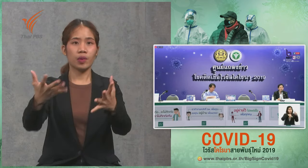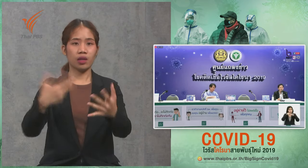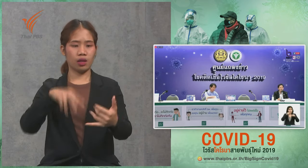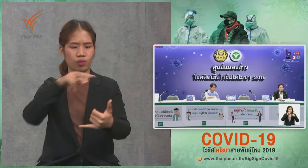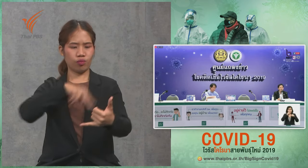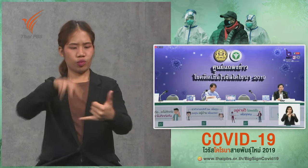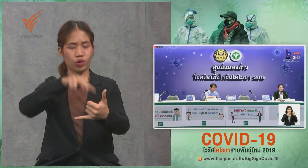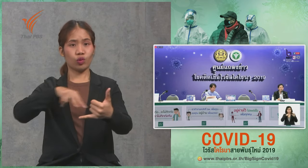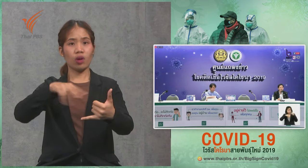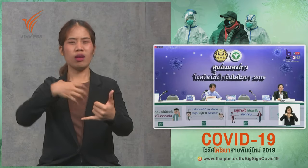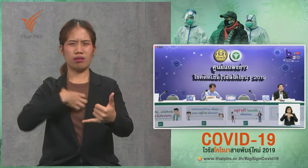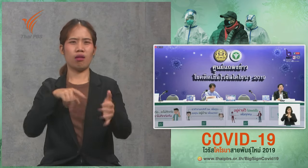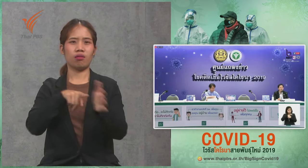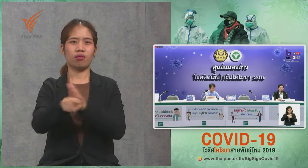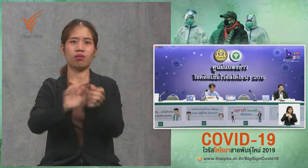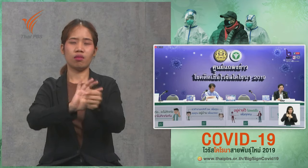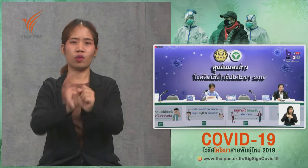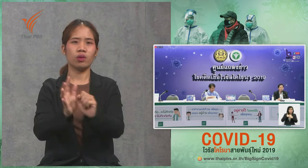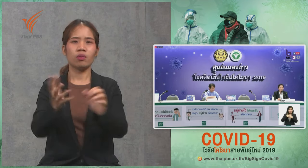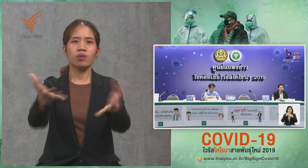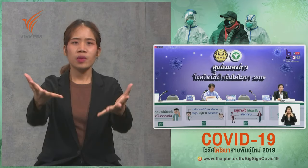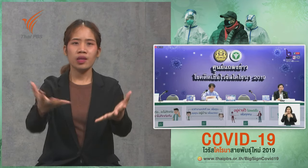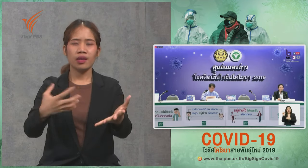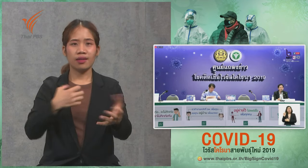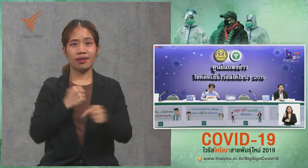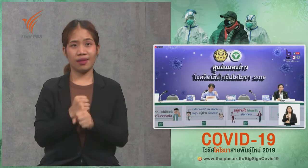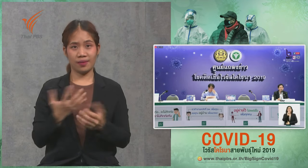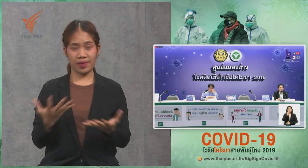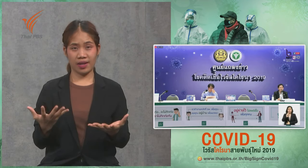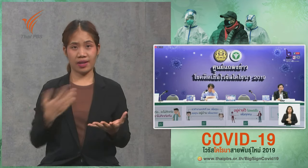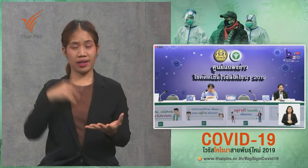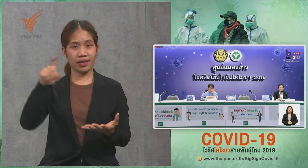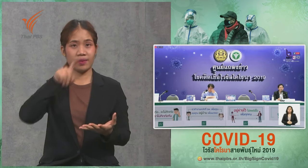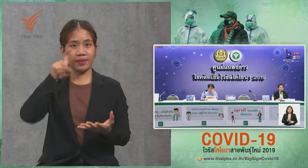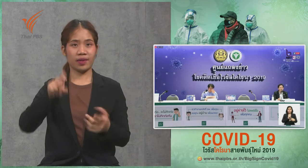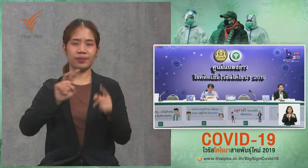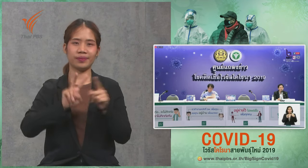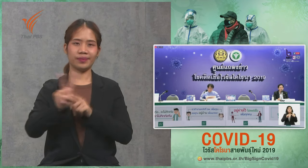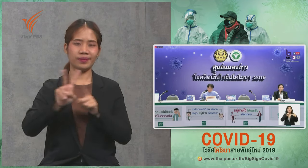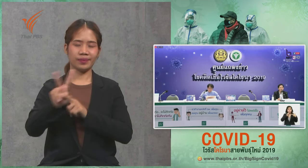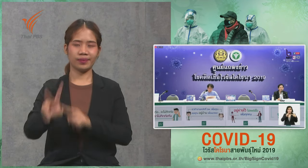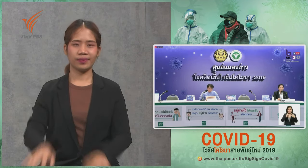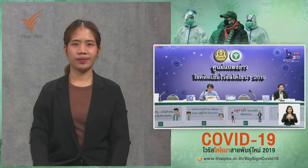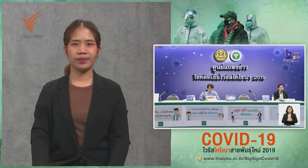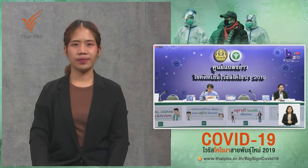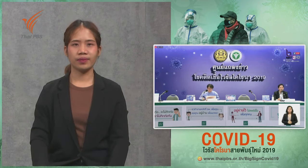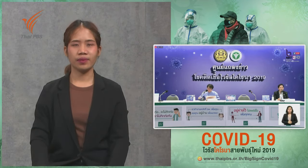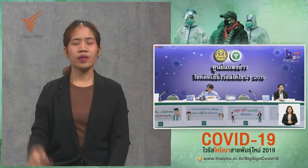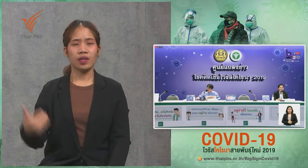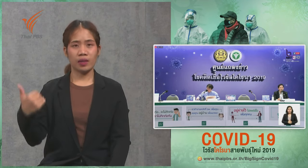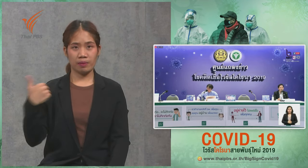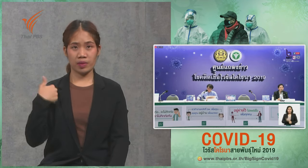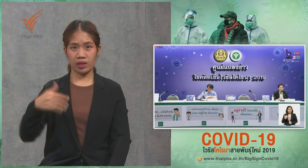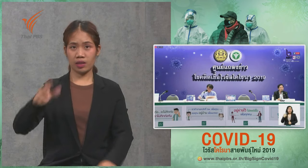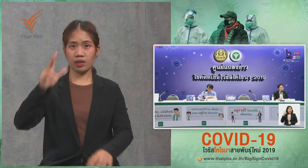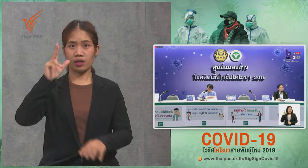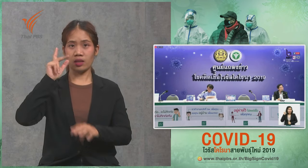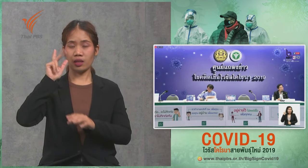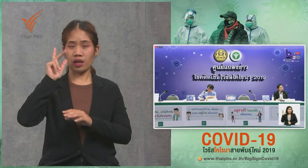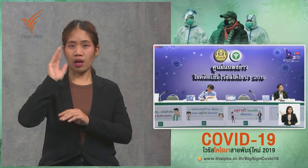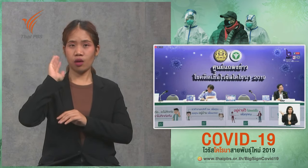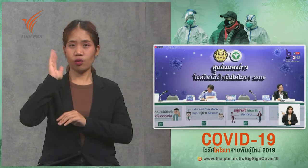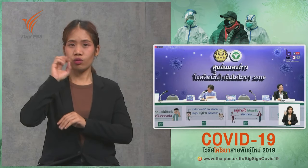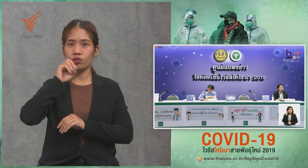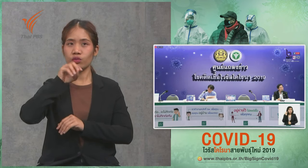มีการตรวจโควิดหรือไม่หลังจากนี้นะคะส่วนคำถามที่สองก็คือมีกระแสลือว่าไม้สวัสดิ์